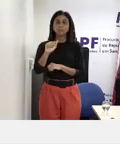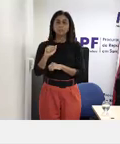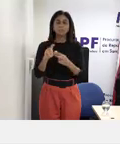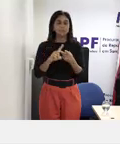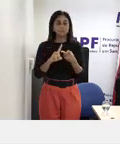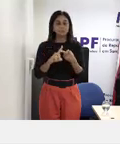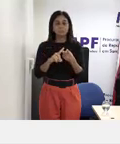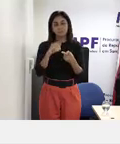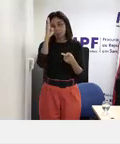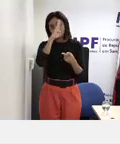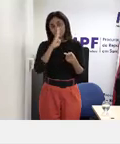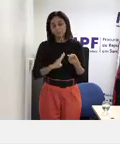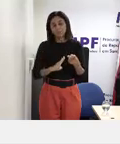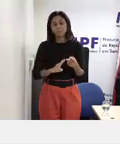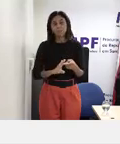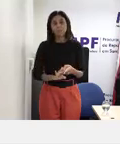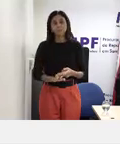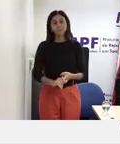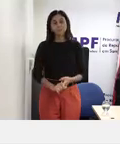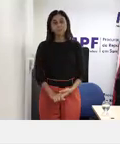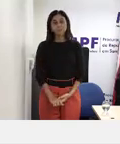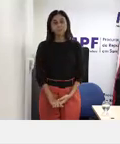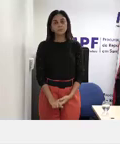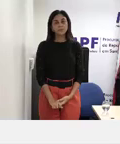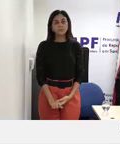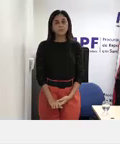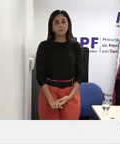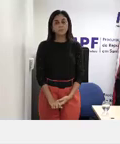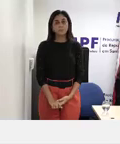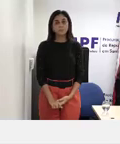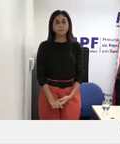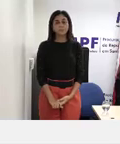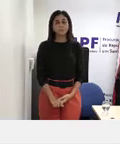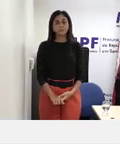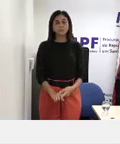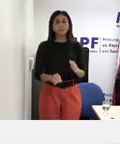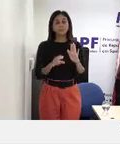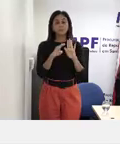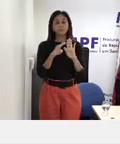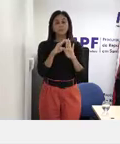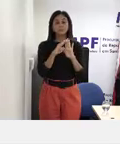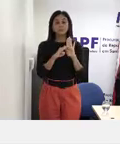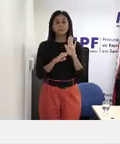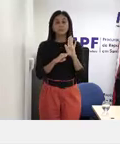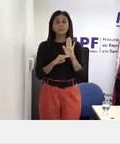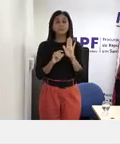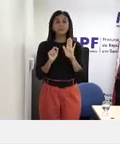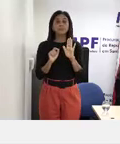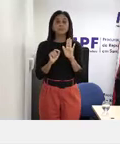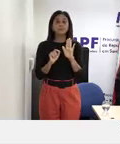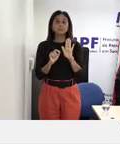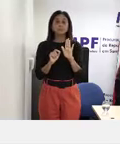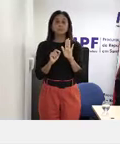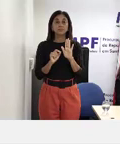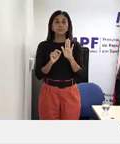nesse mas aqui eu posso trazer Posso trazer ou seja esses dados aí foram trazidos que a